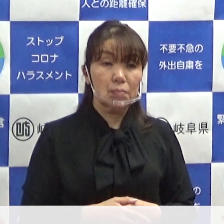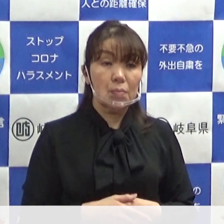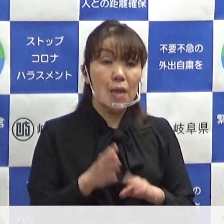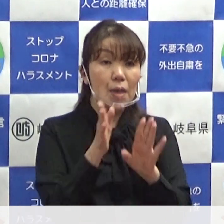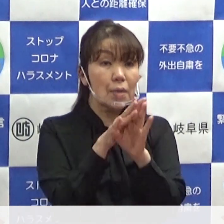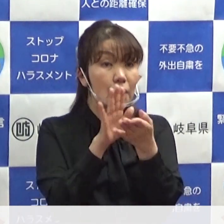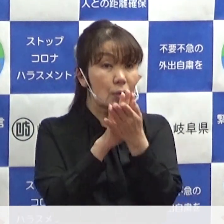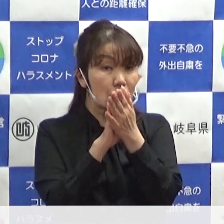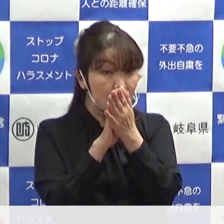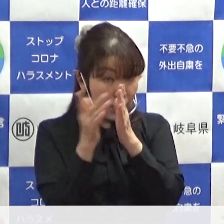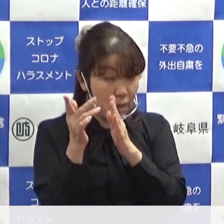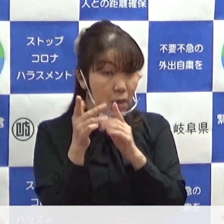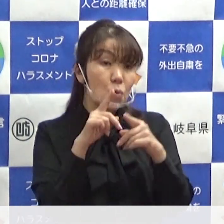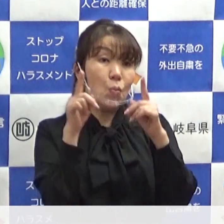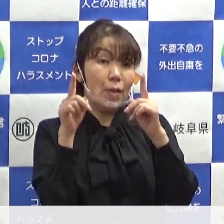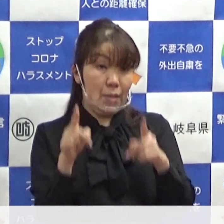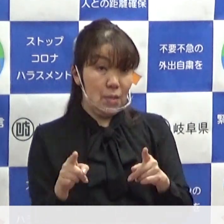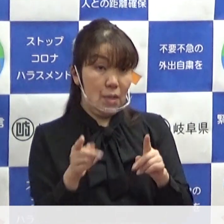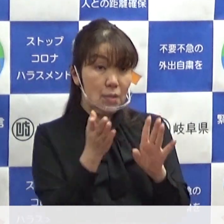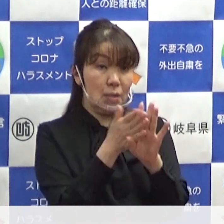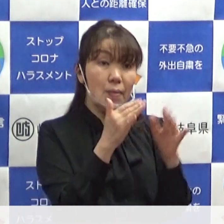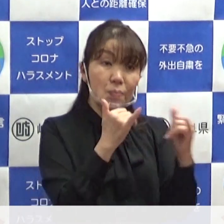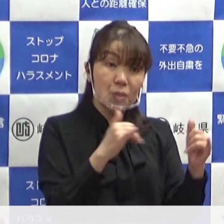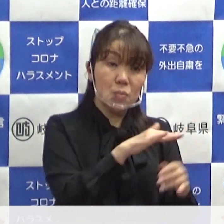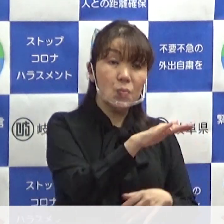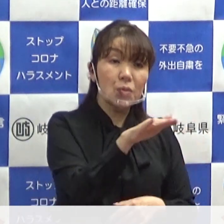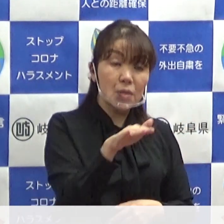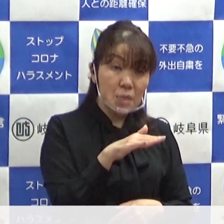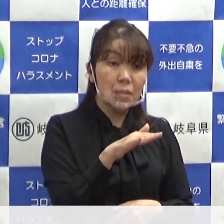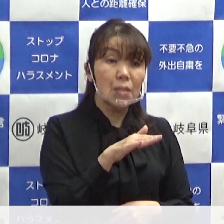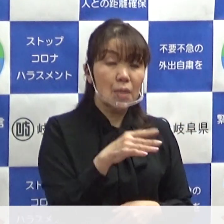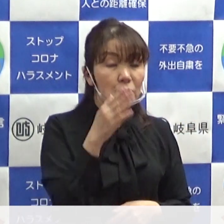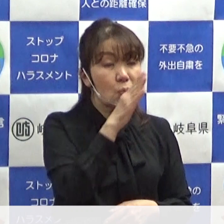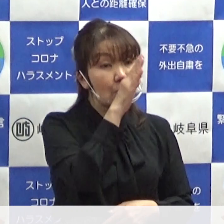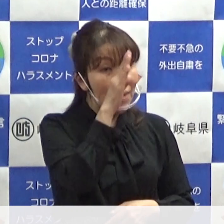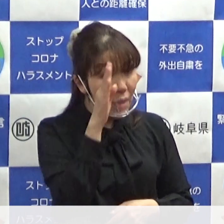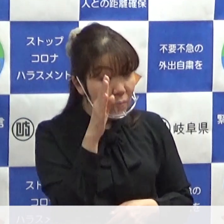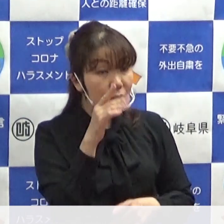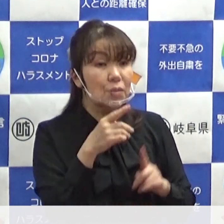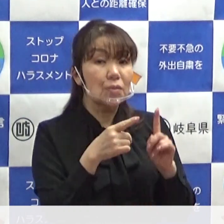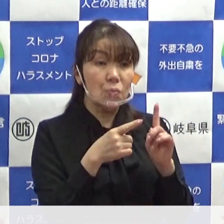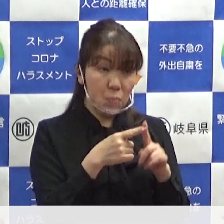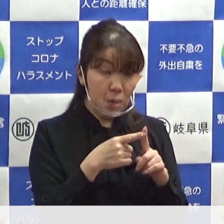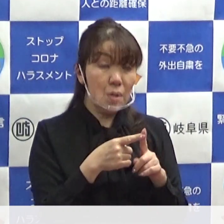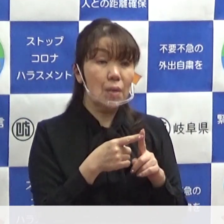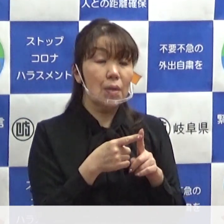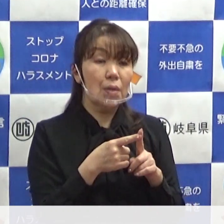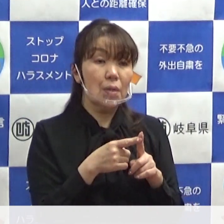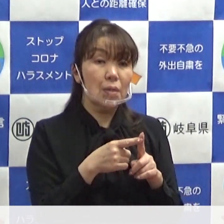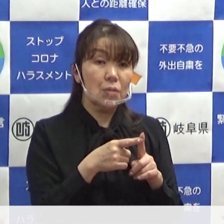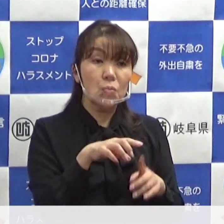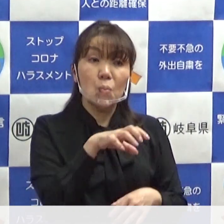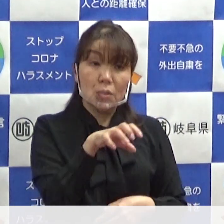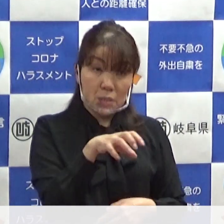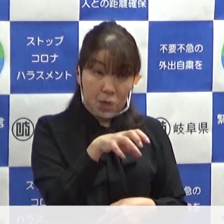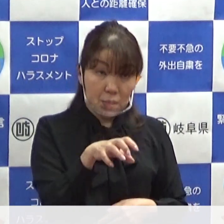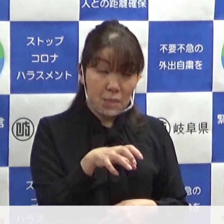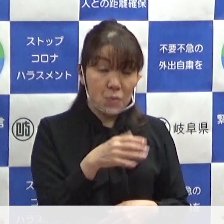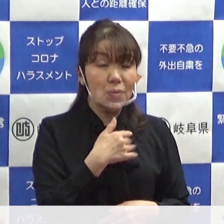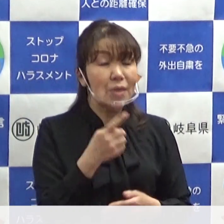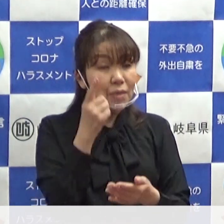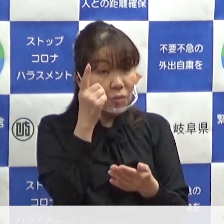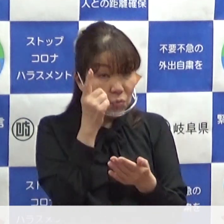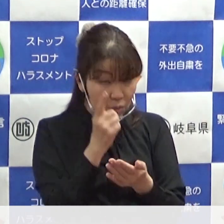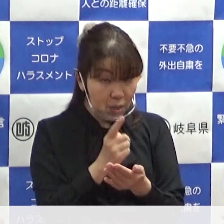県政の課題とか、県民の皆さんの持っておりますこう悩みとか、そういったことを できるだ